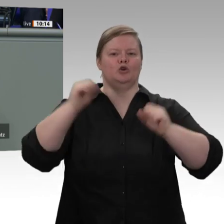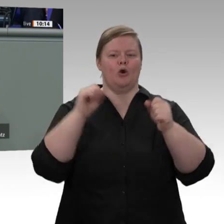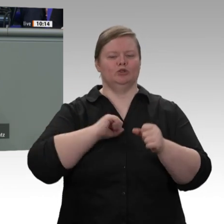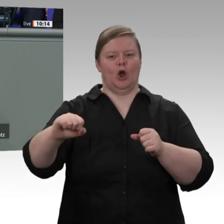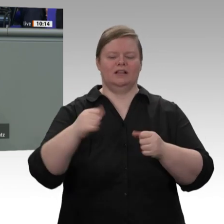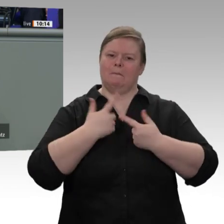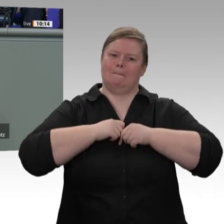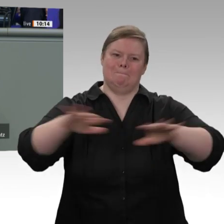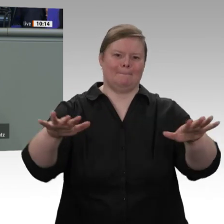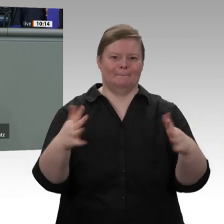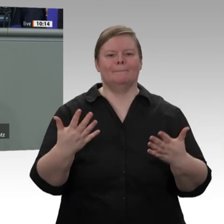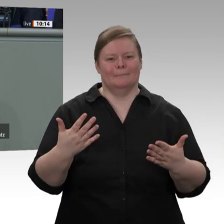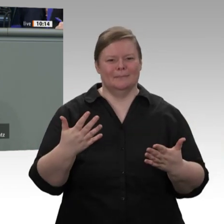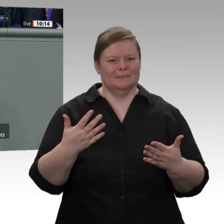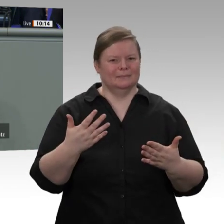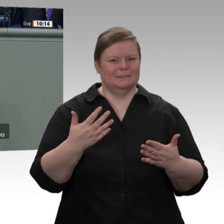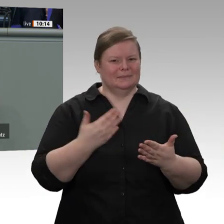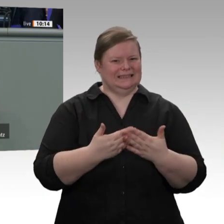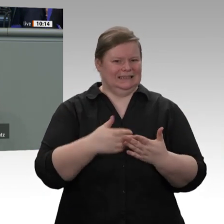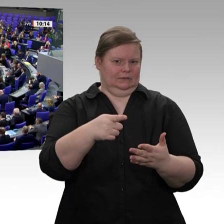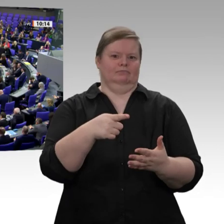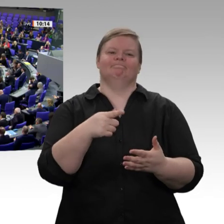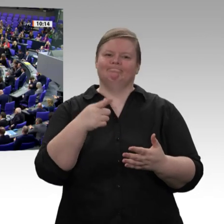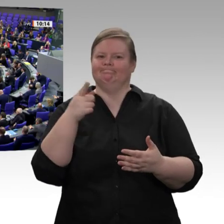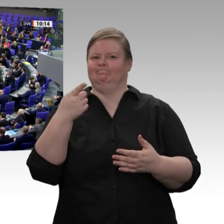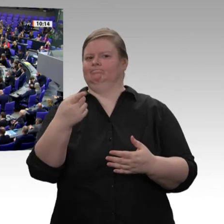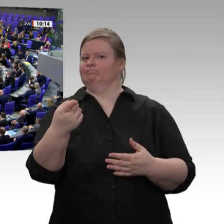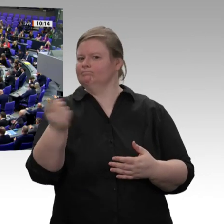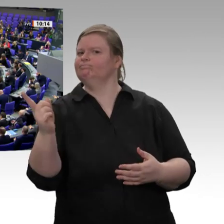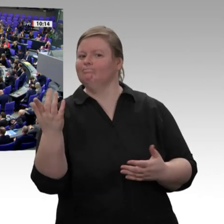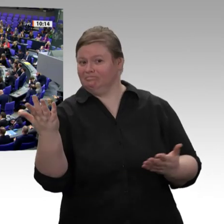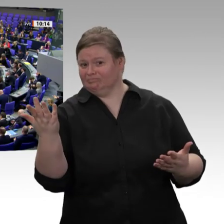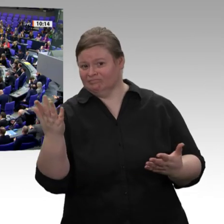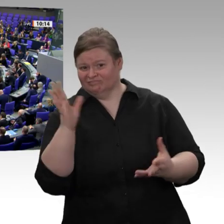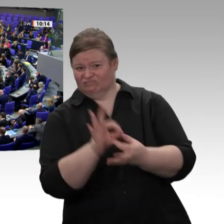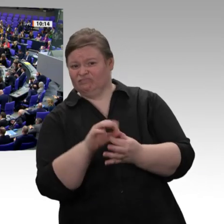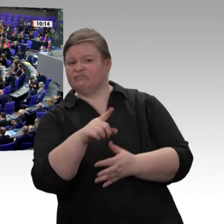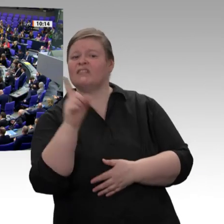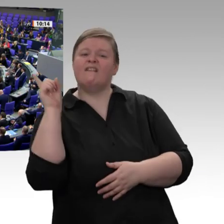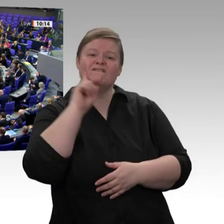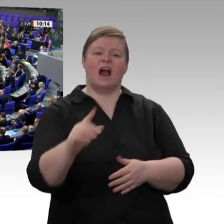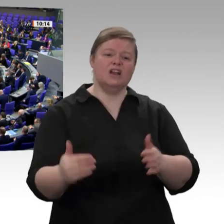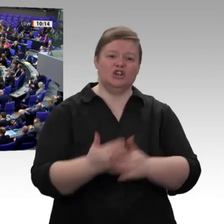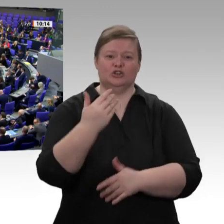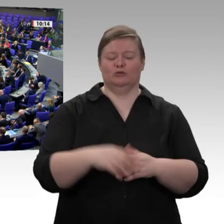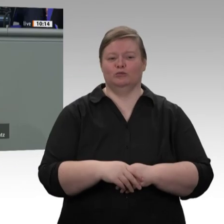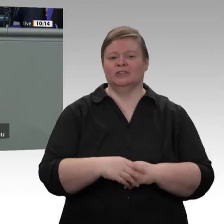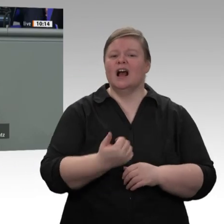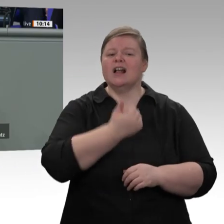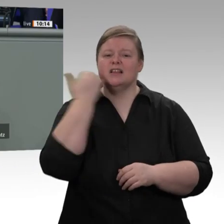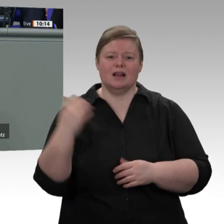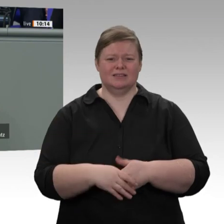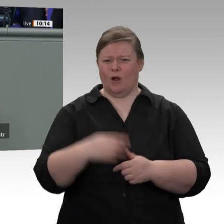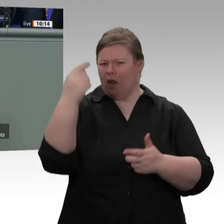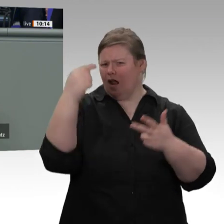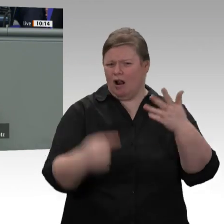dann Taten folgen, meine Damen und Herren. Und deshalb nehmen wir den Kampf auf. Und das heißt harte Strafen und konsequente Verfolgung für